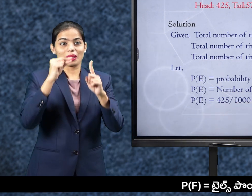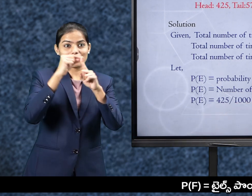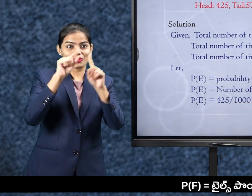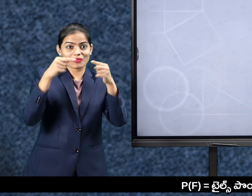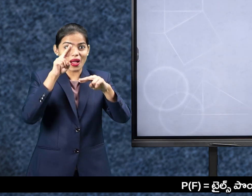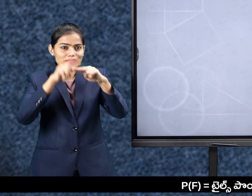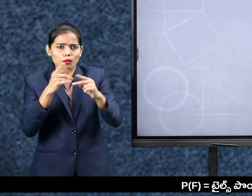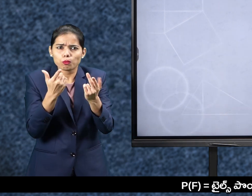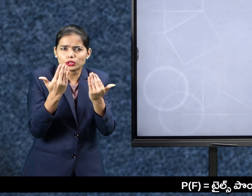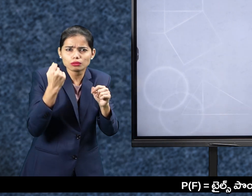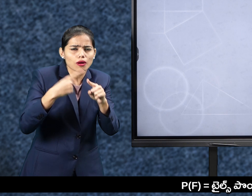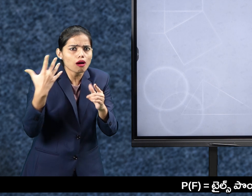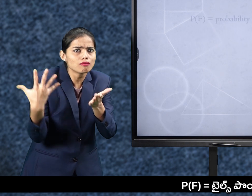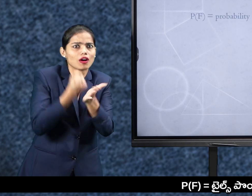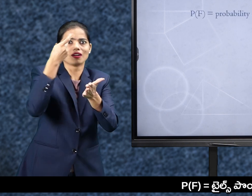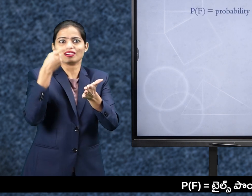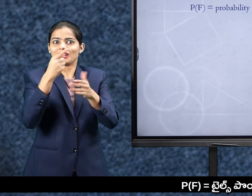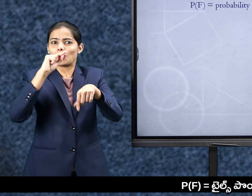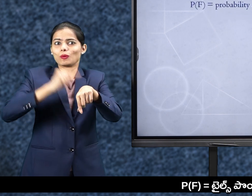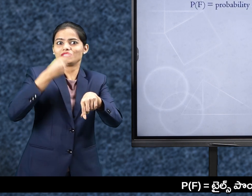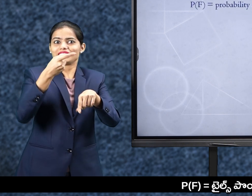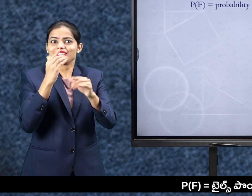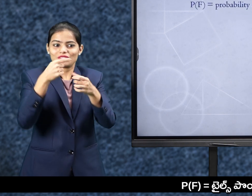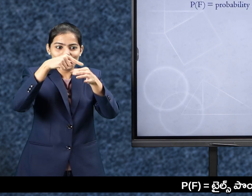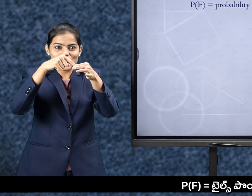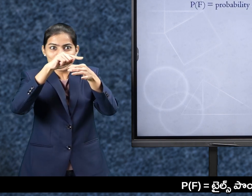ఇప్పుడు PF అంటే టైల్స్ పొందే సంభావ్యత.